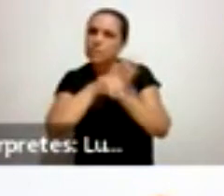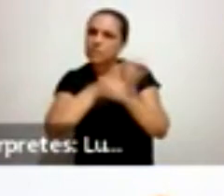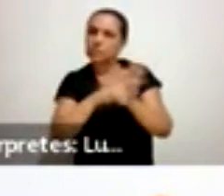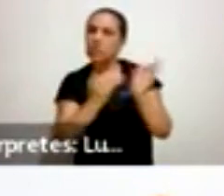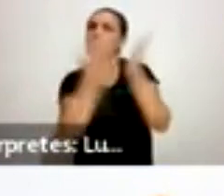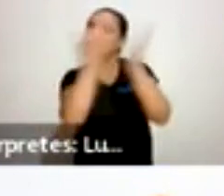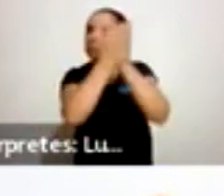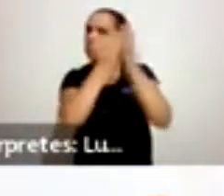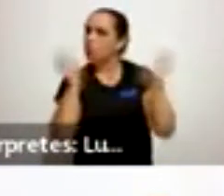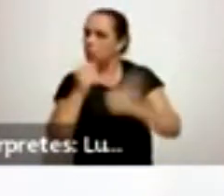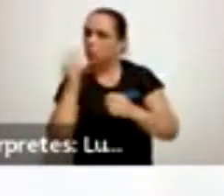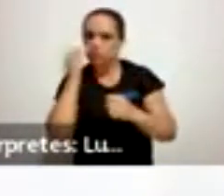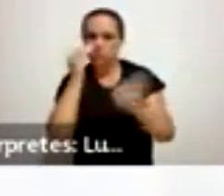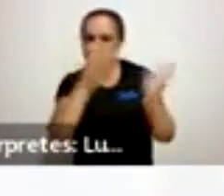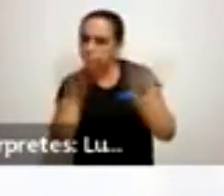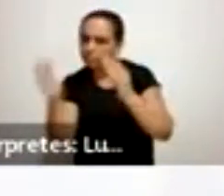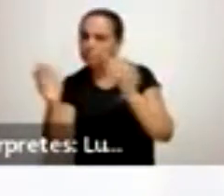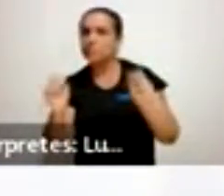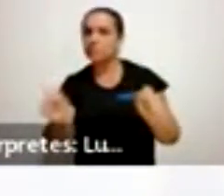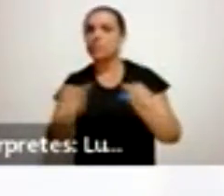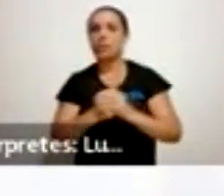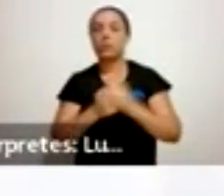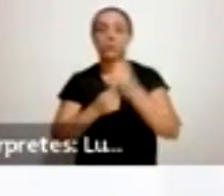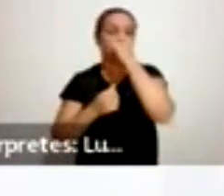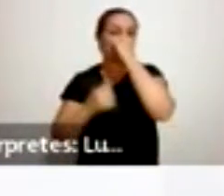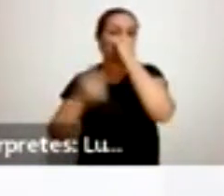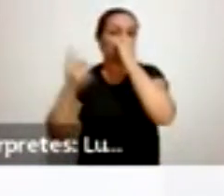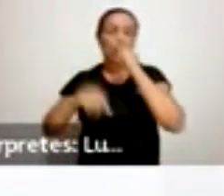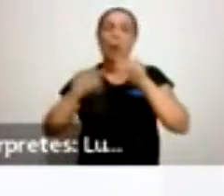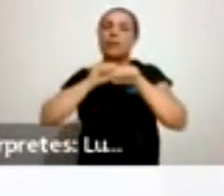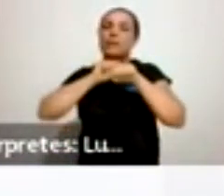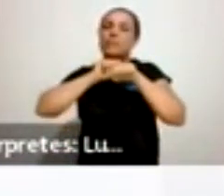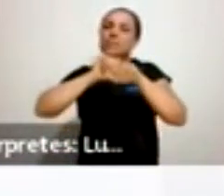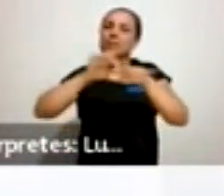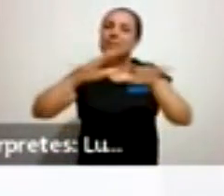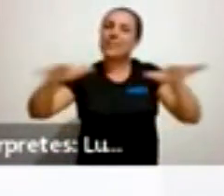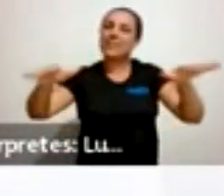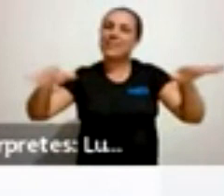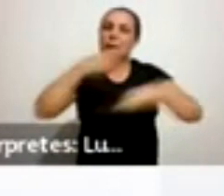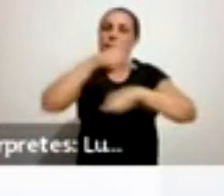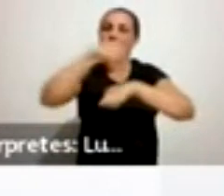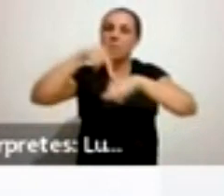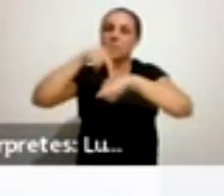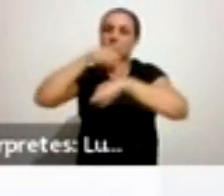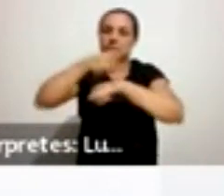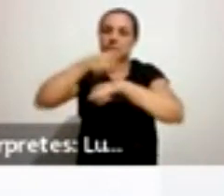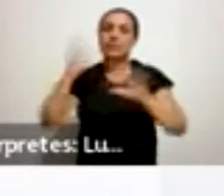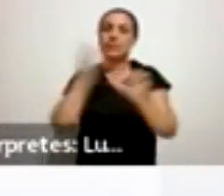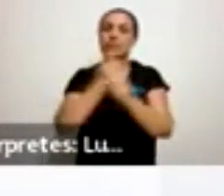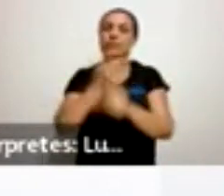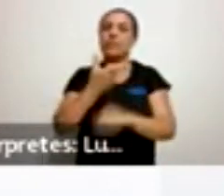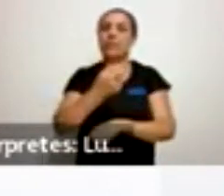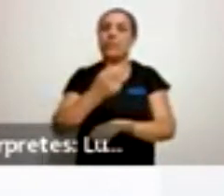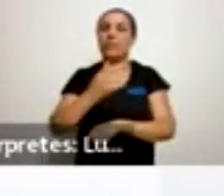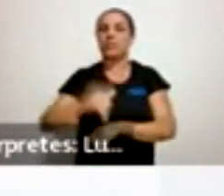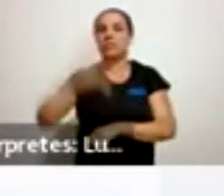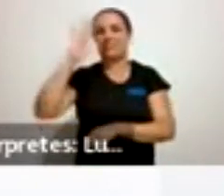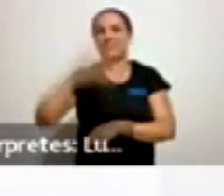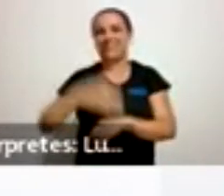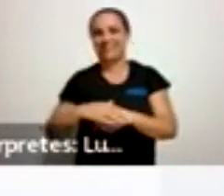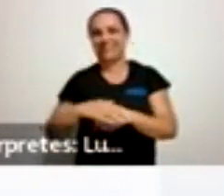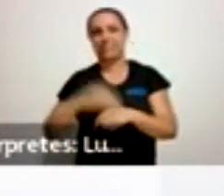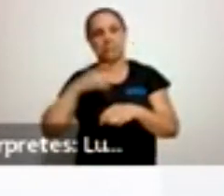empresa ela continua em expansão em mais de 20 países. Ela tem um termo de reconhecimento de idoneidade, como mencionei, né, com